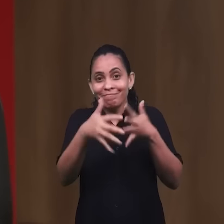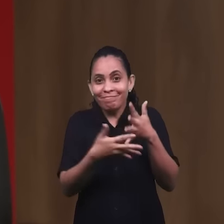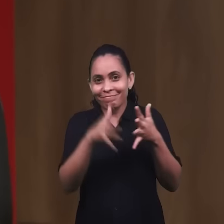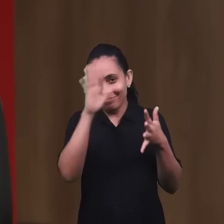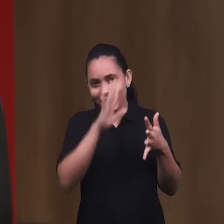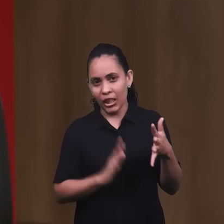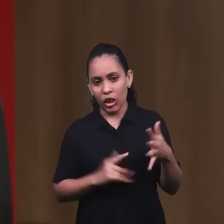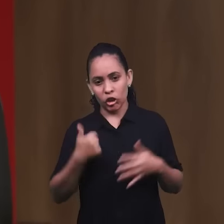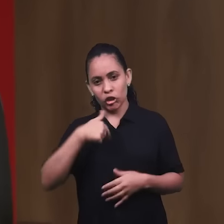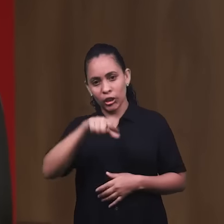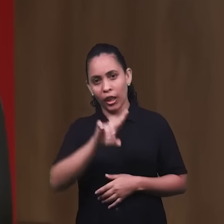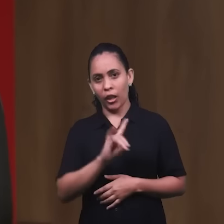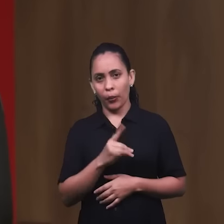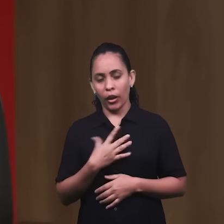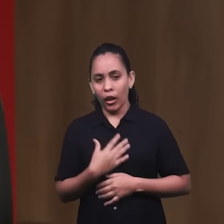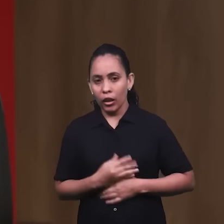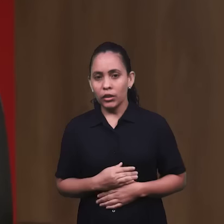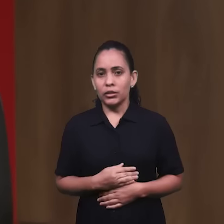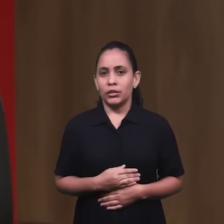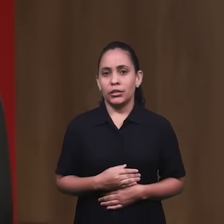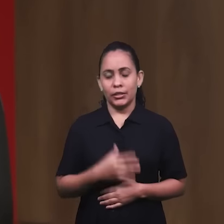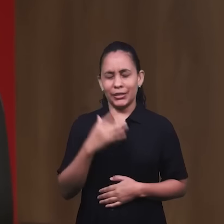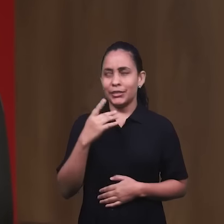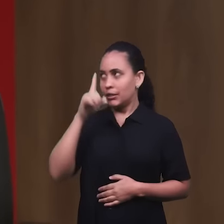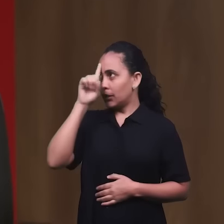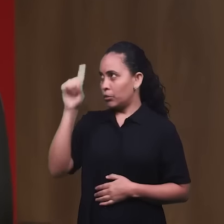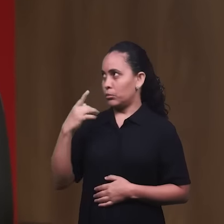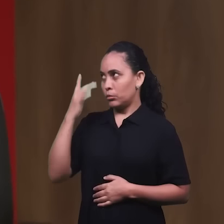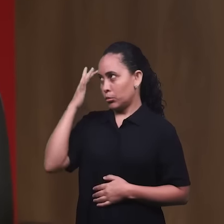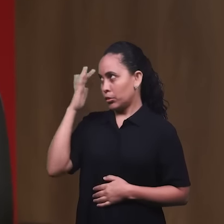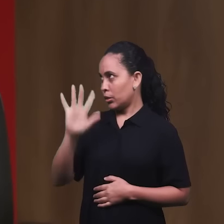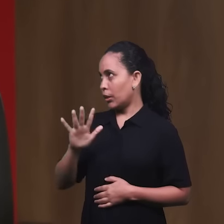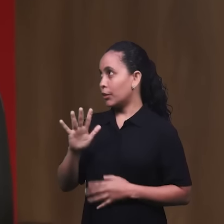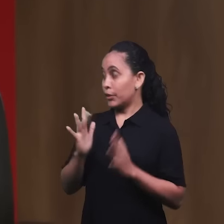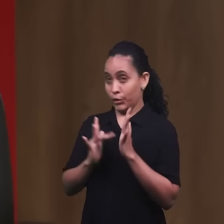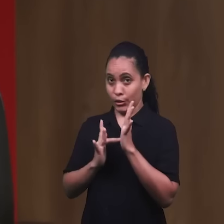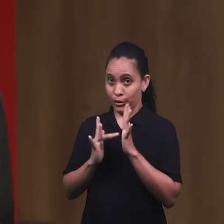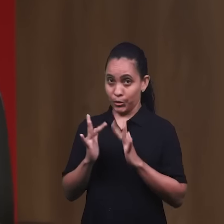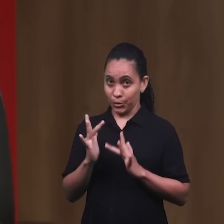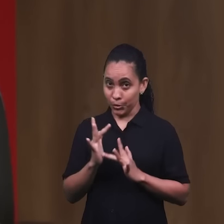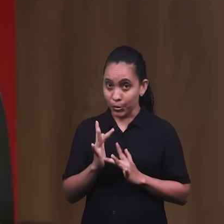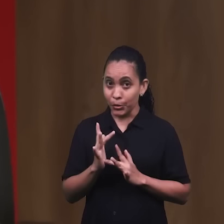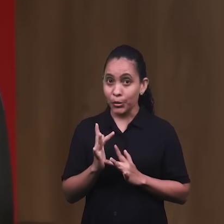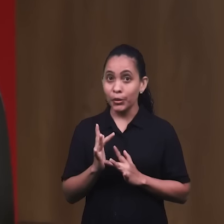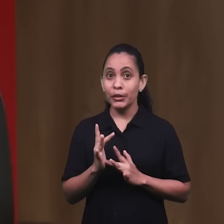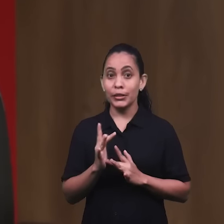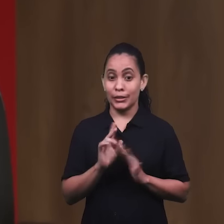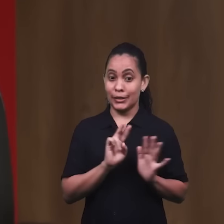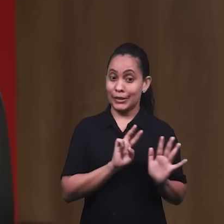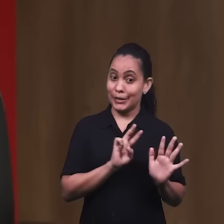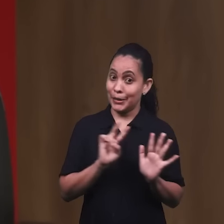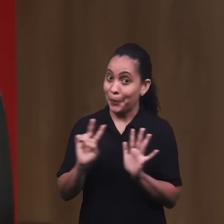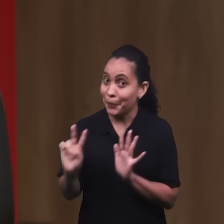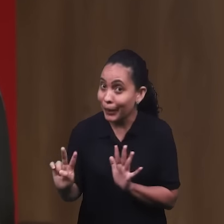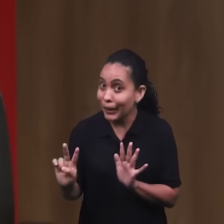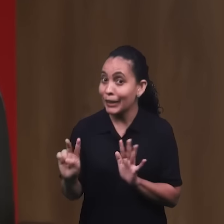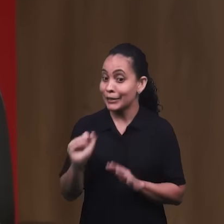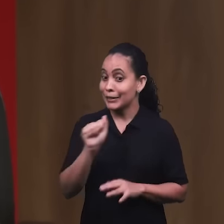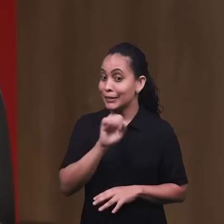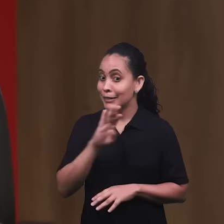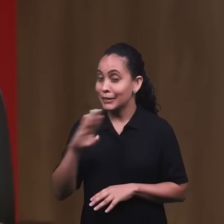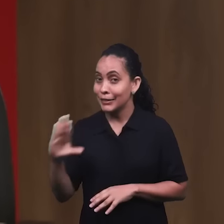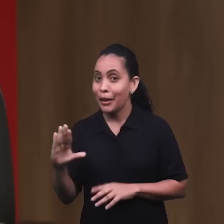sabem. Cheguei lá, eu falei, Senhor, eu não sei. Eu sei Jesus, eu sei os dias da semana e eu sei o